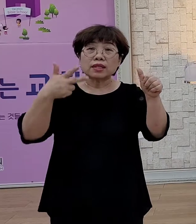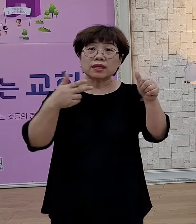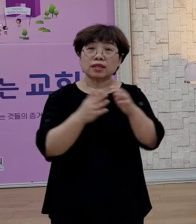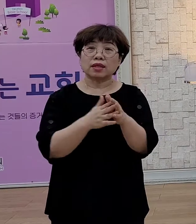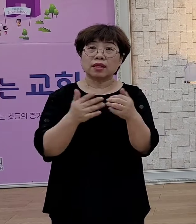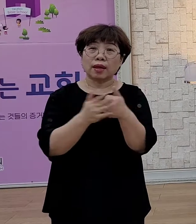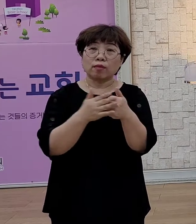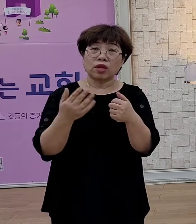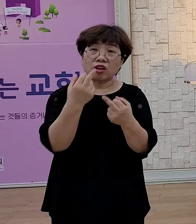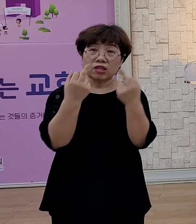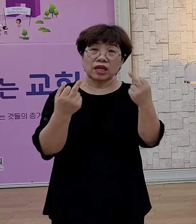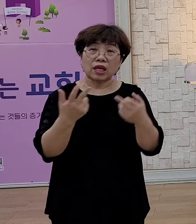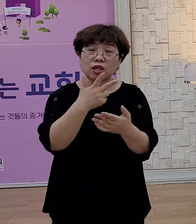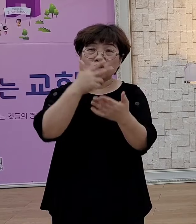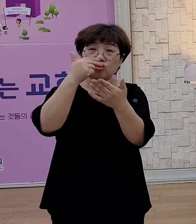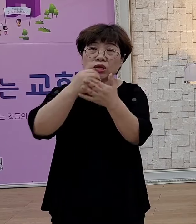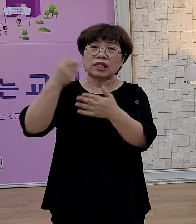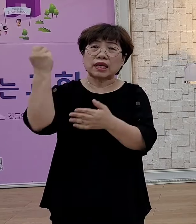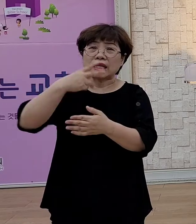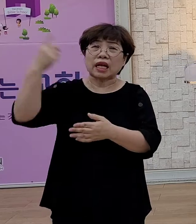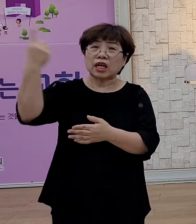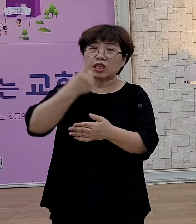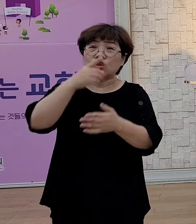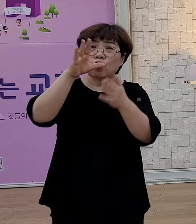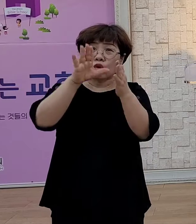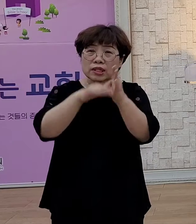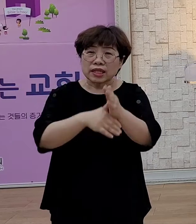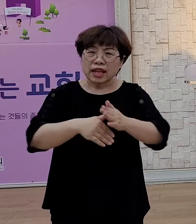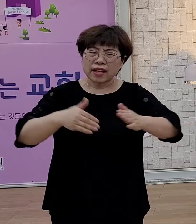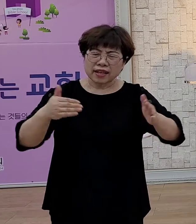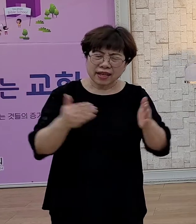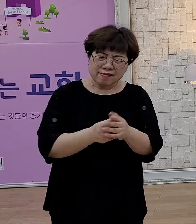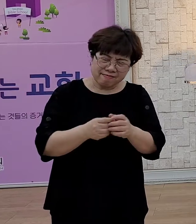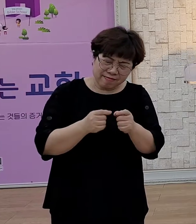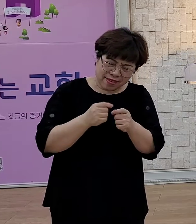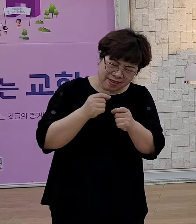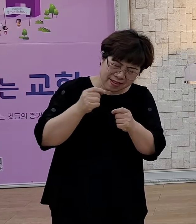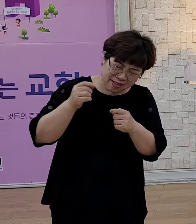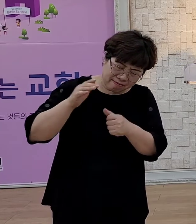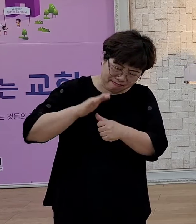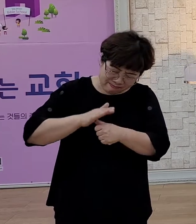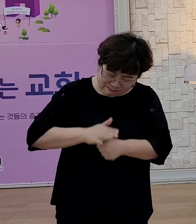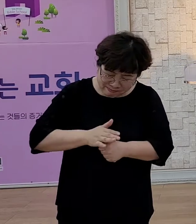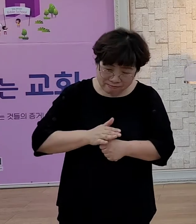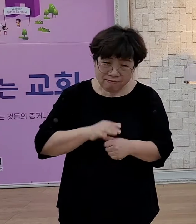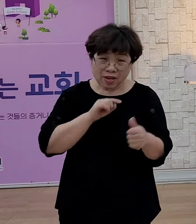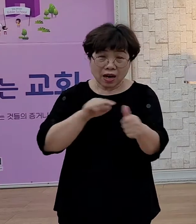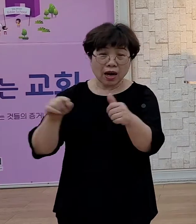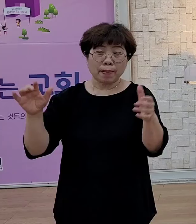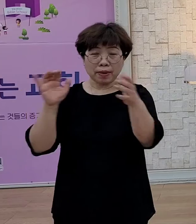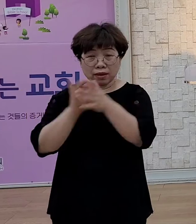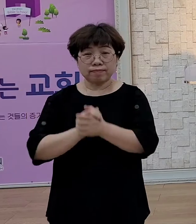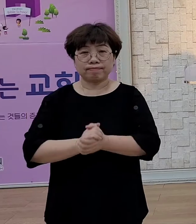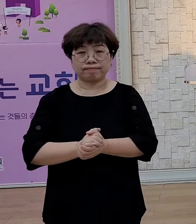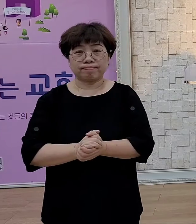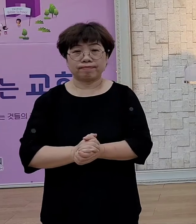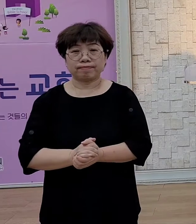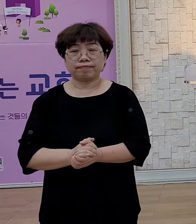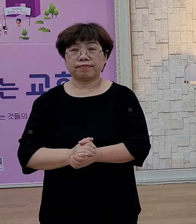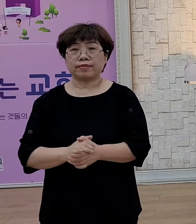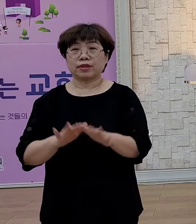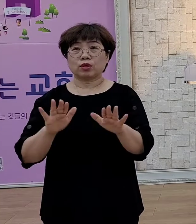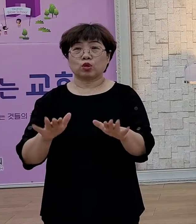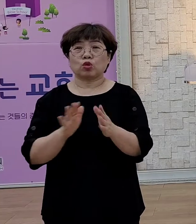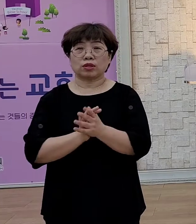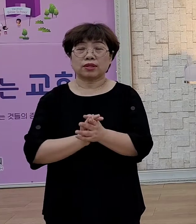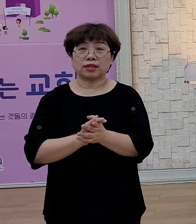시작. 그러므로 형제들아 주께서 강림하시기까지 길이 참으라. 아멘. 오늘